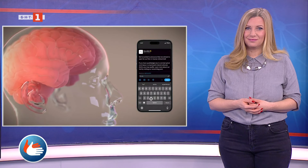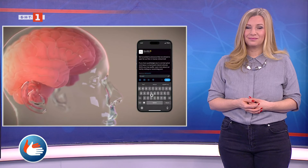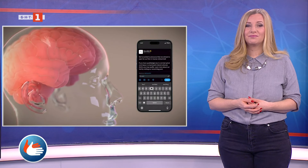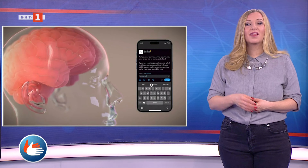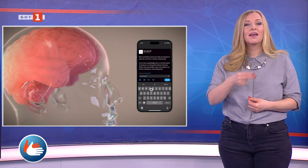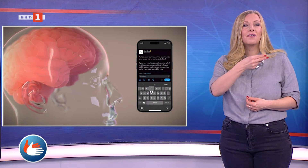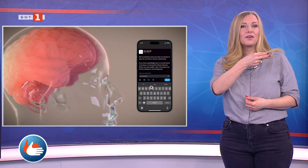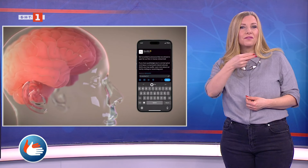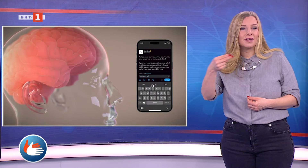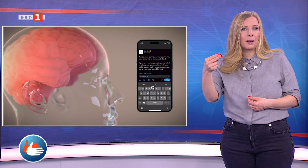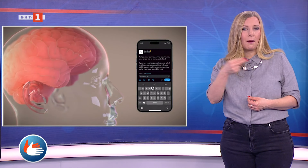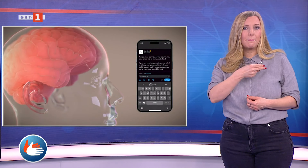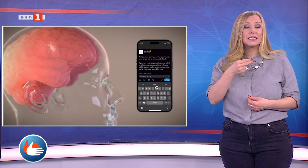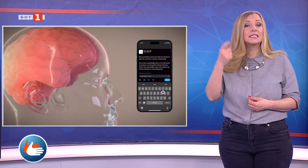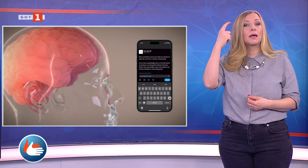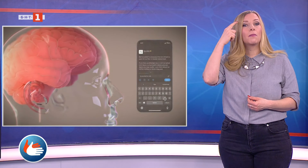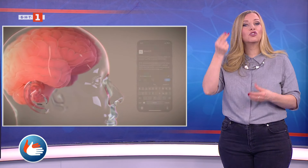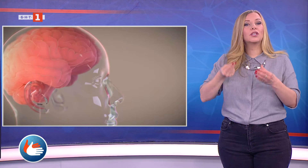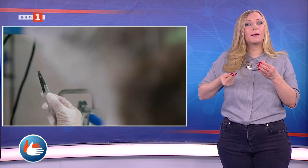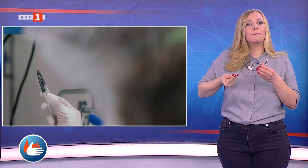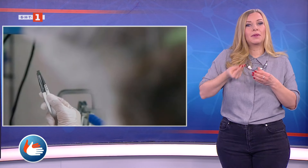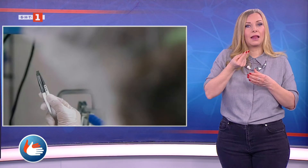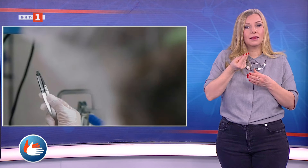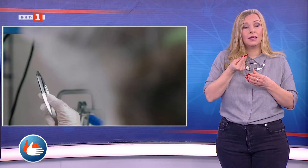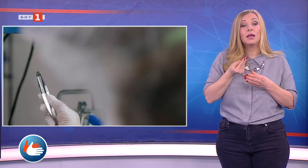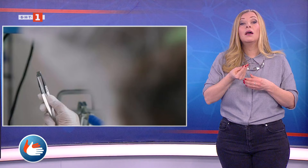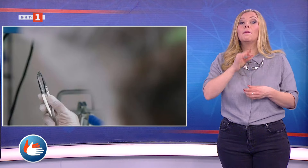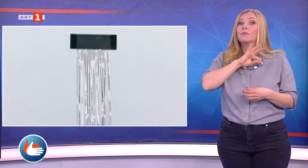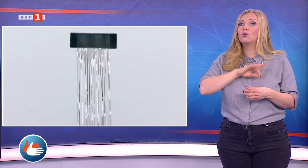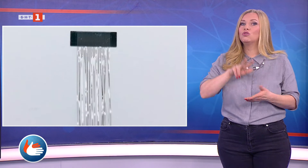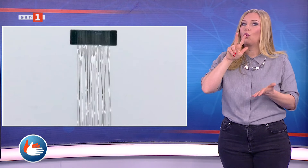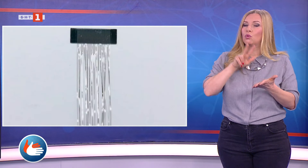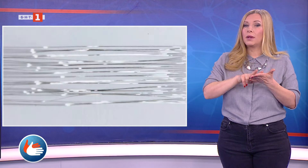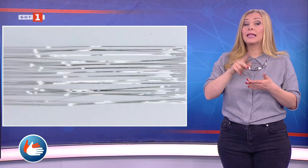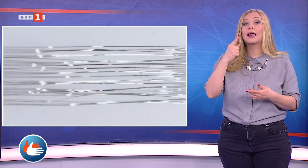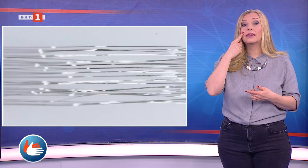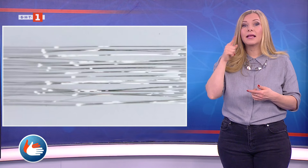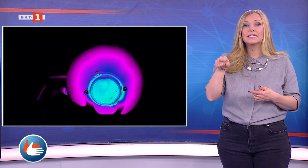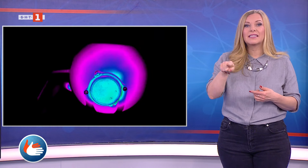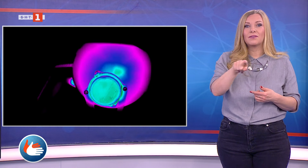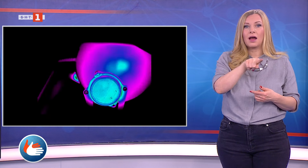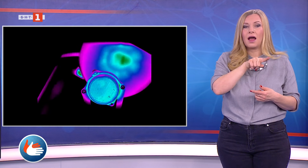Компанията за мозъчни импланти на Мъск получи одобрение да тества чип върху хора през май миналата